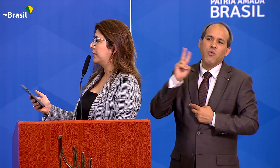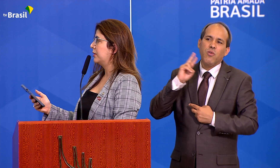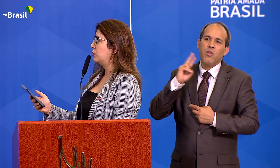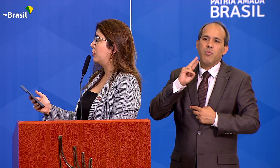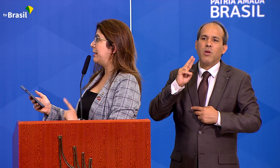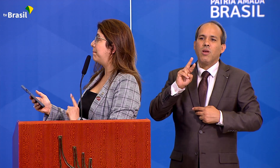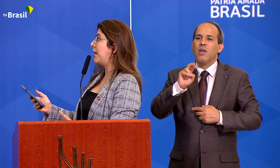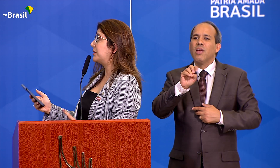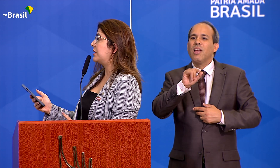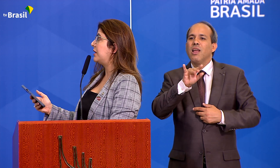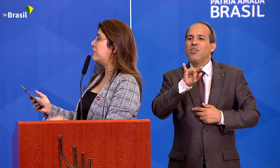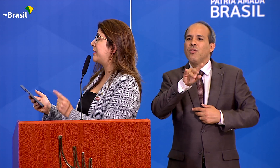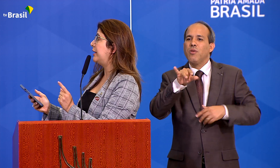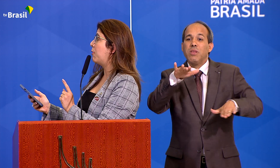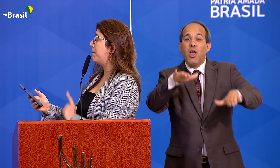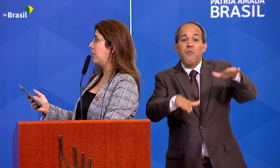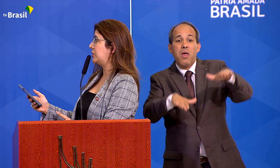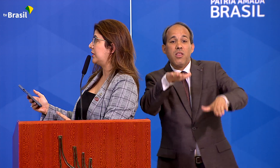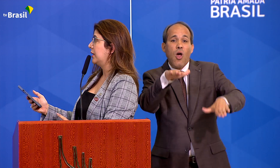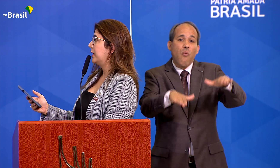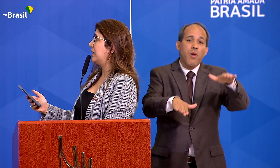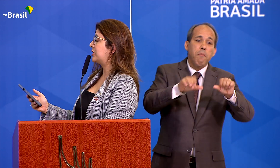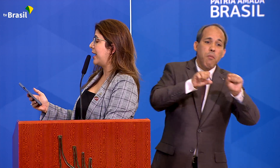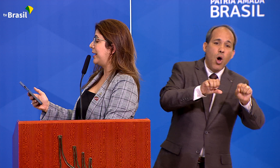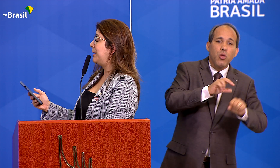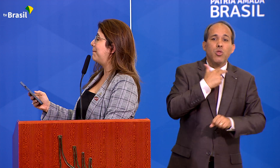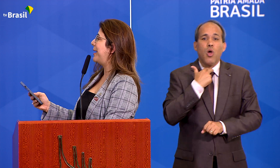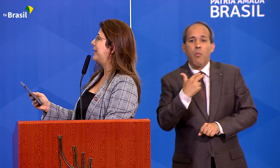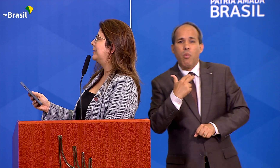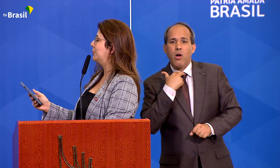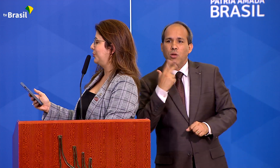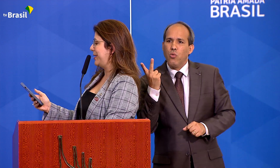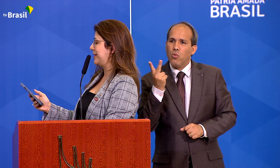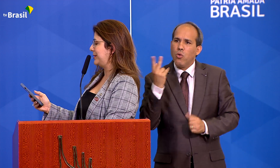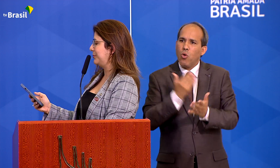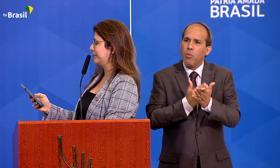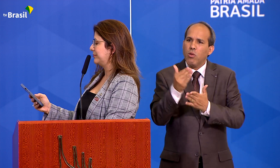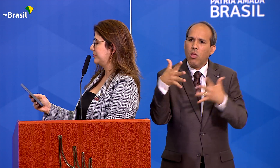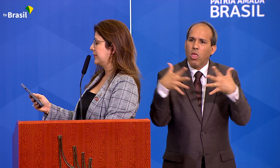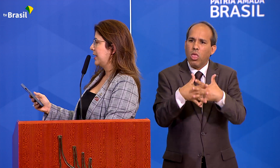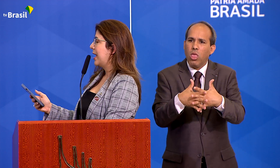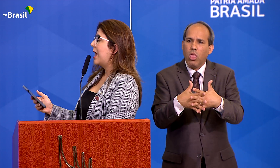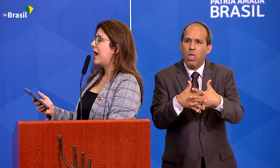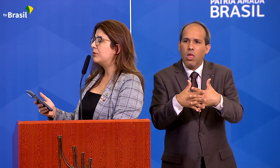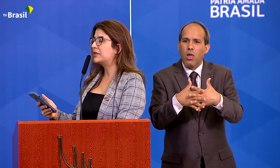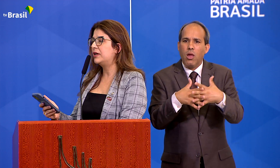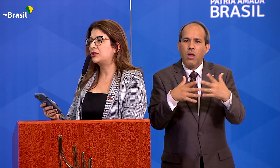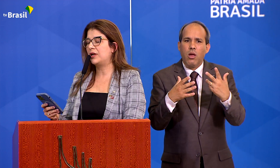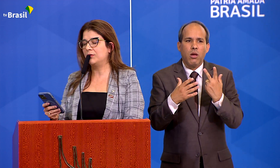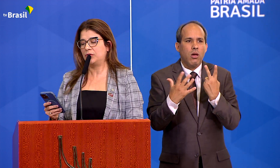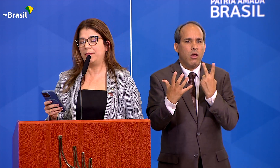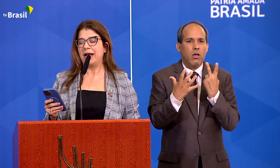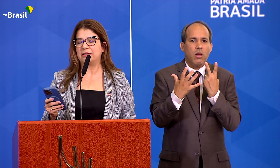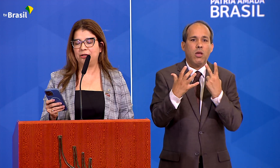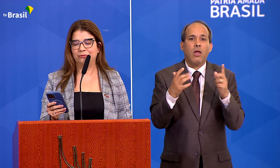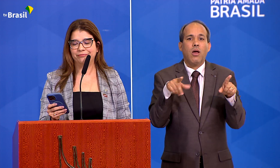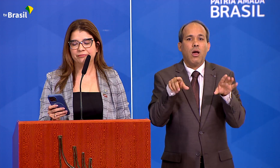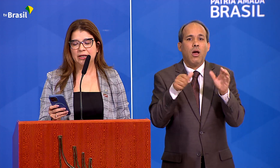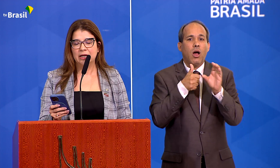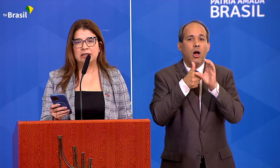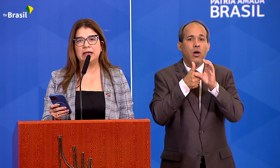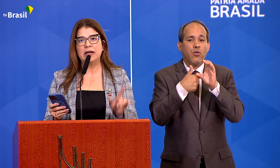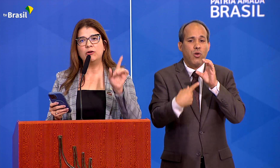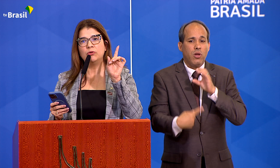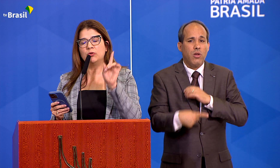relativismo do que pode e o que não pode que está imperando no Brasil aos cristãos do